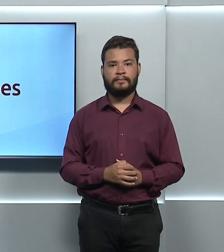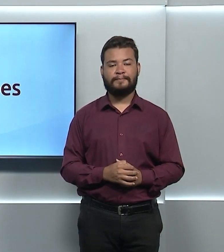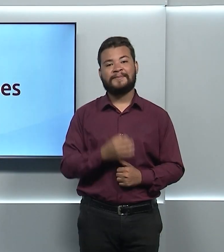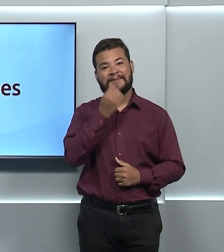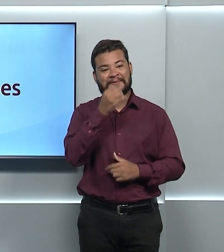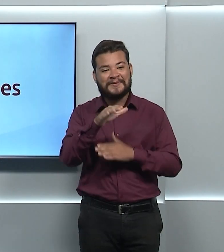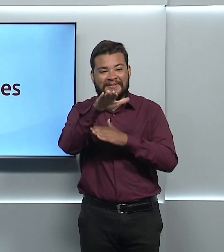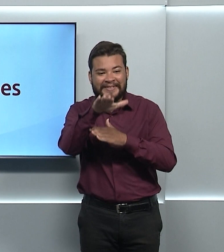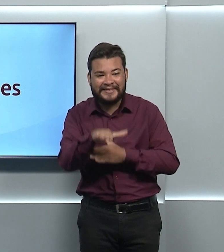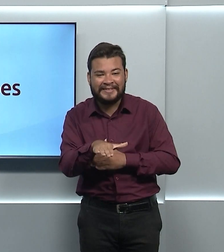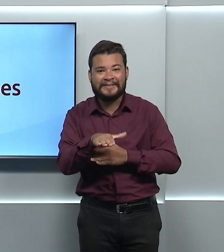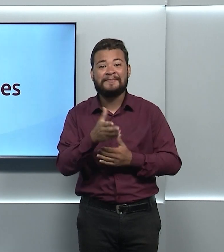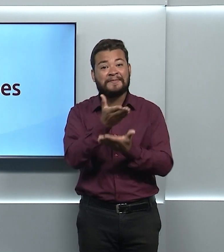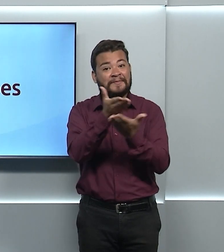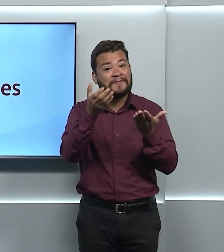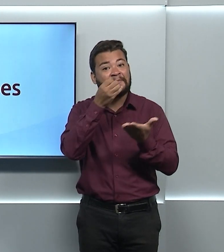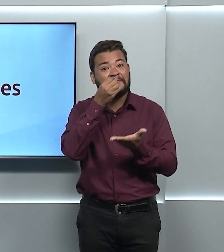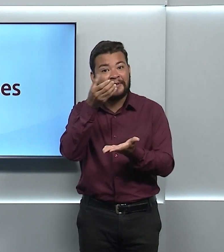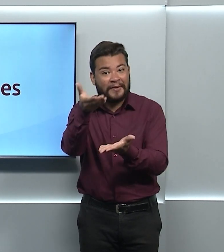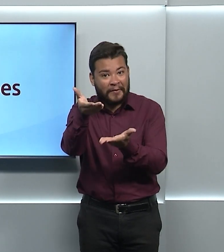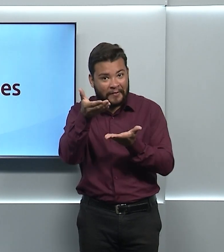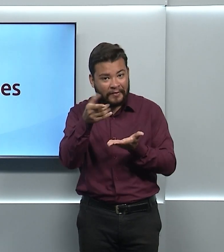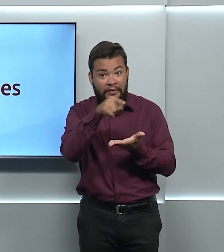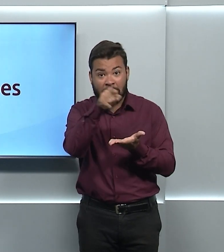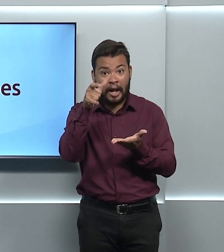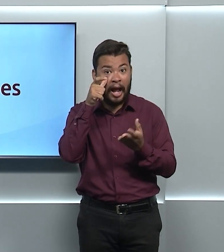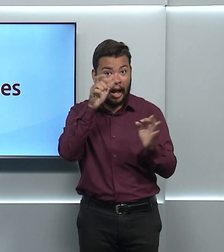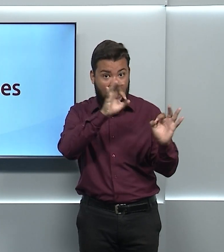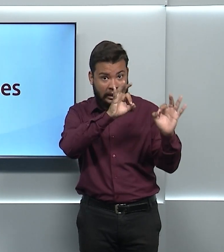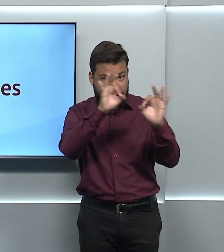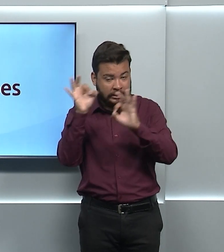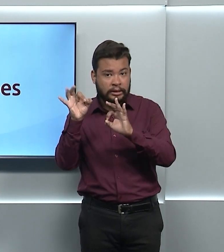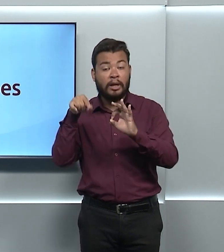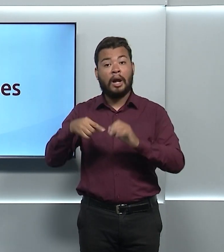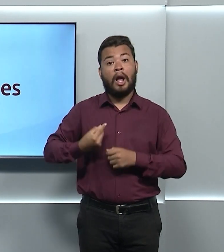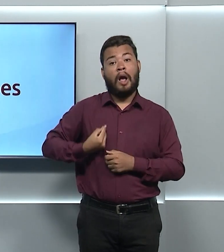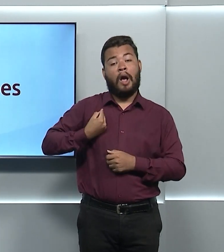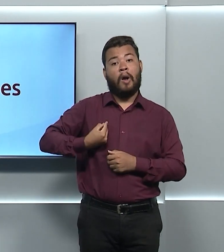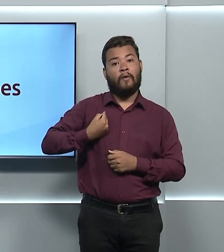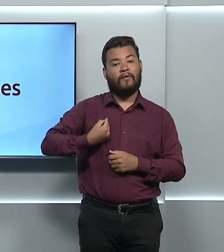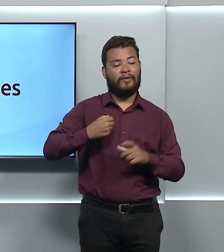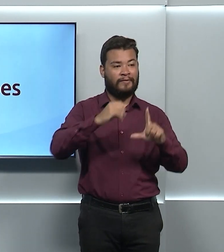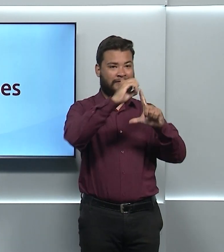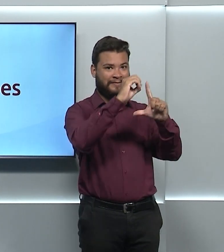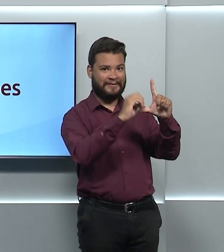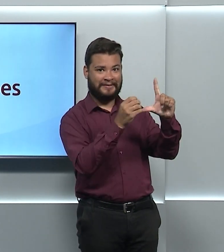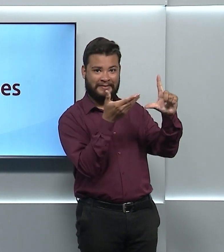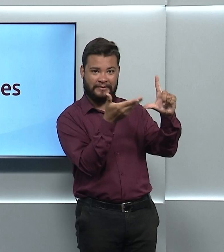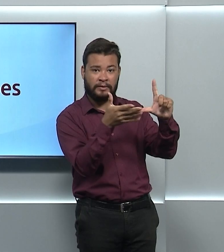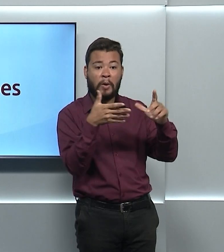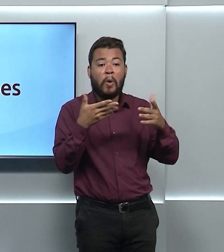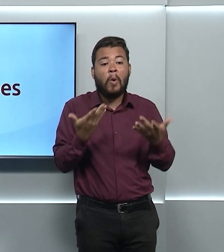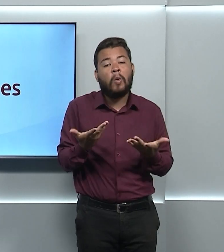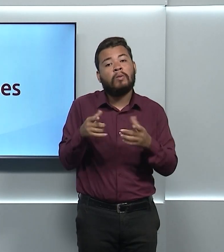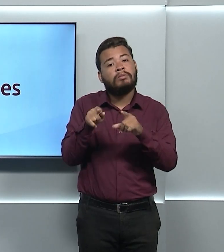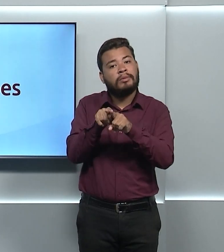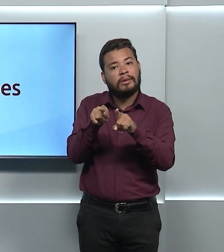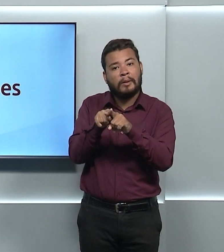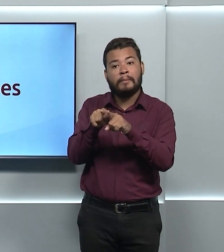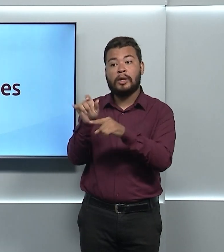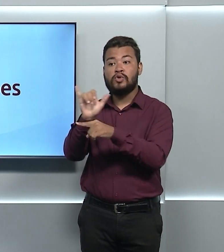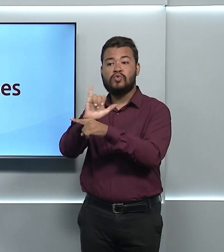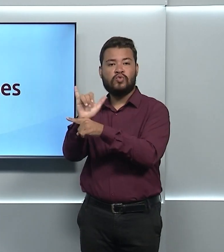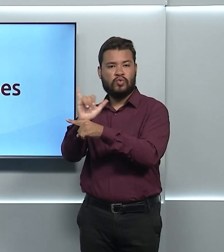Boa tarde, seja bem-vindo e bem-vinda você que nos assiste ao vivo pela TV UFG ou em qualquer dia e horário pelo nosso